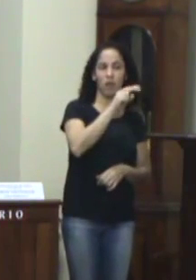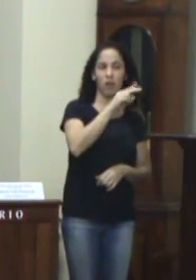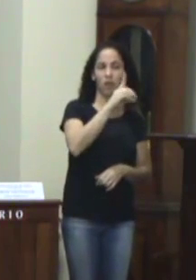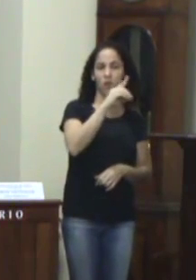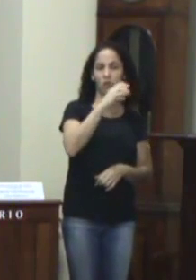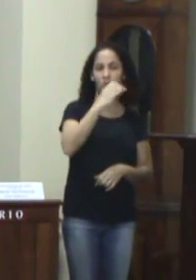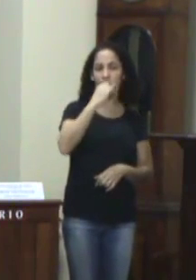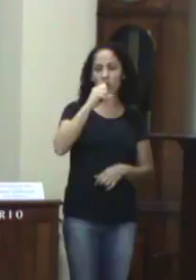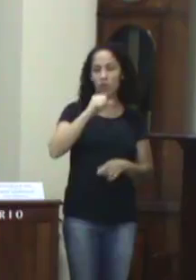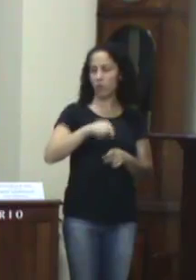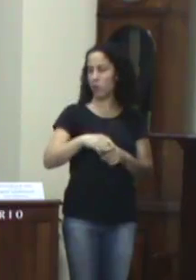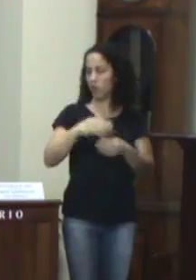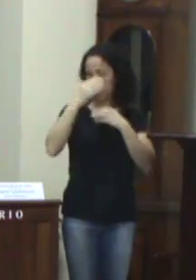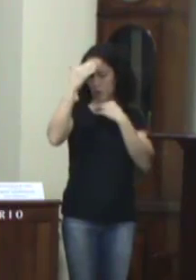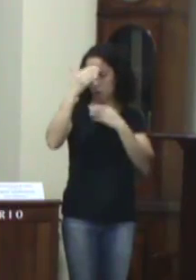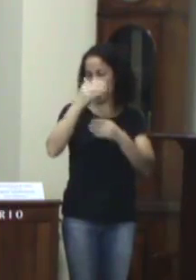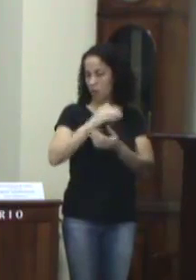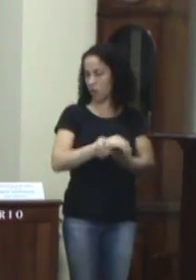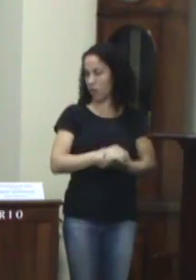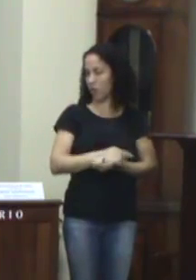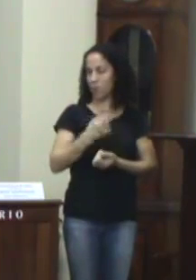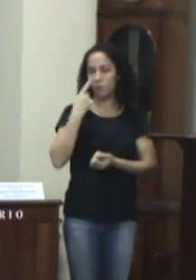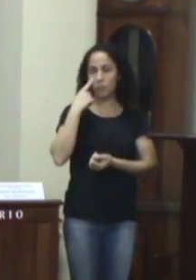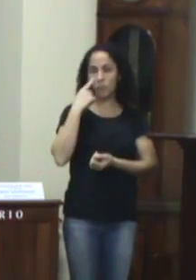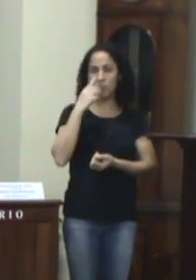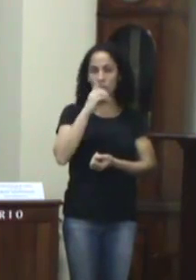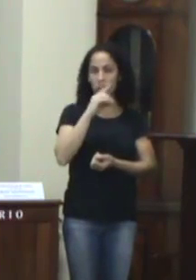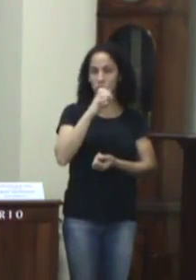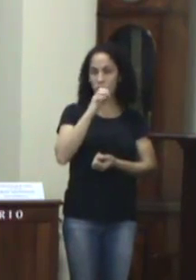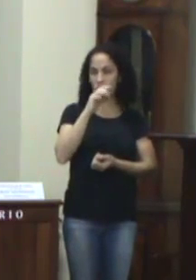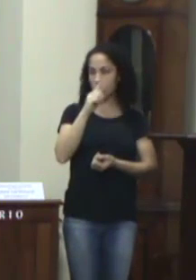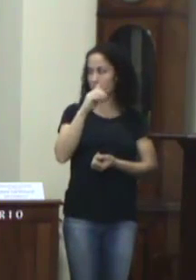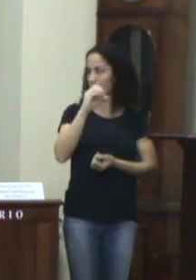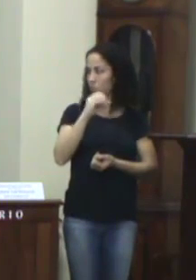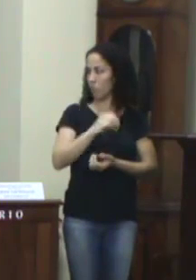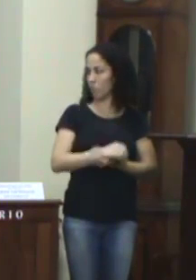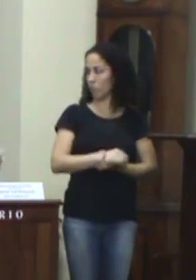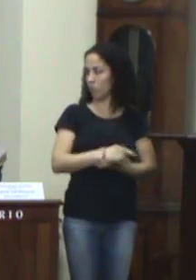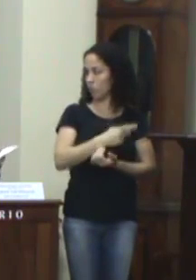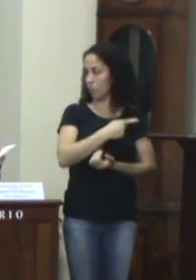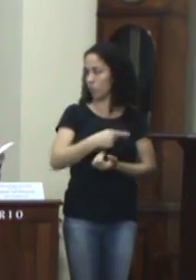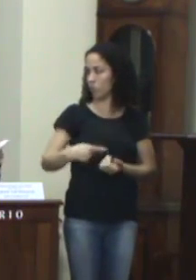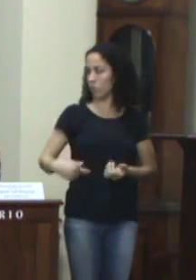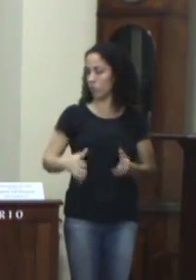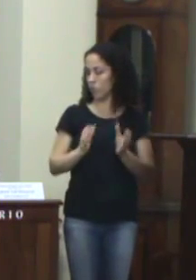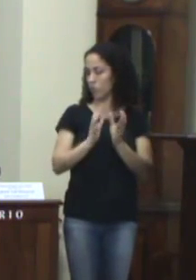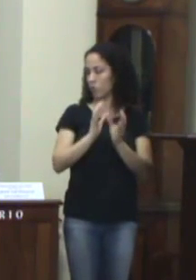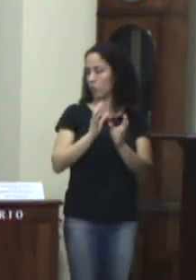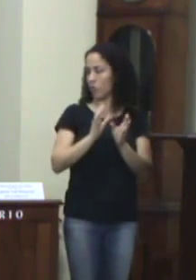vossa compreensão, desde já agradecemos afetuosamente Diego Barbosa da Pina, presidente da